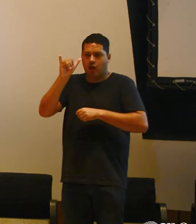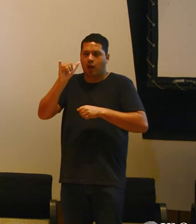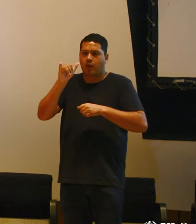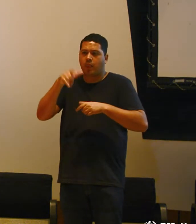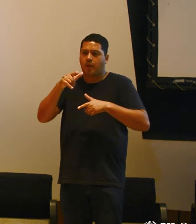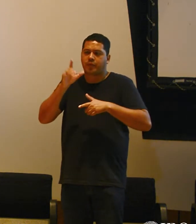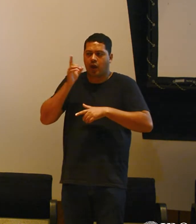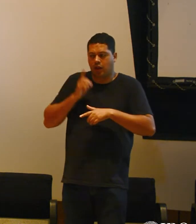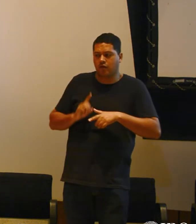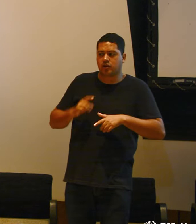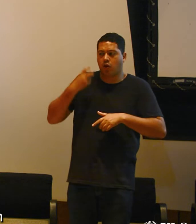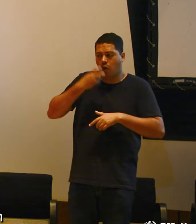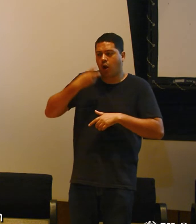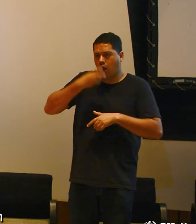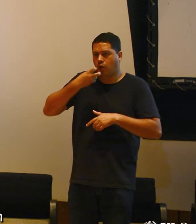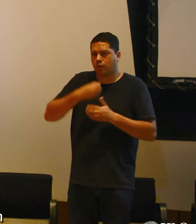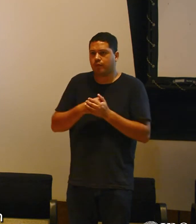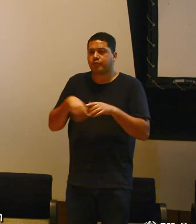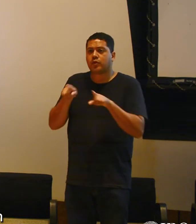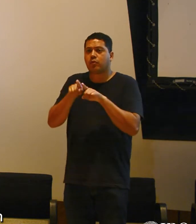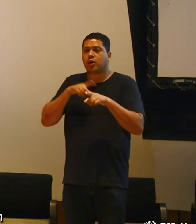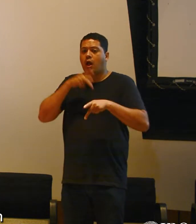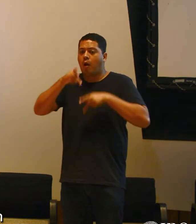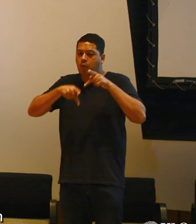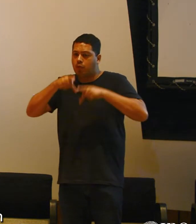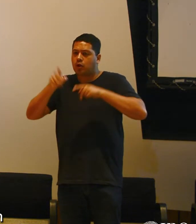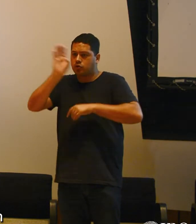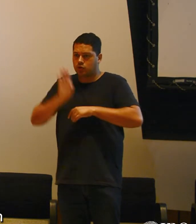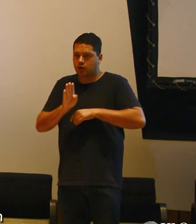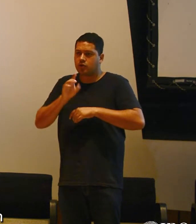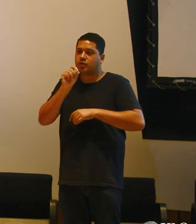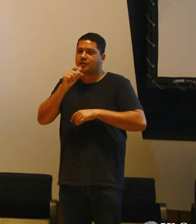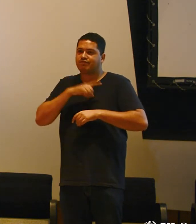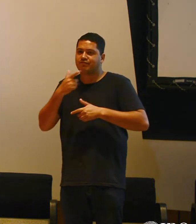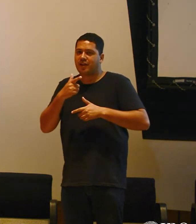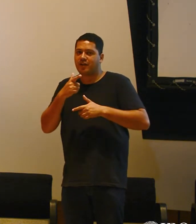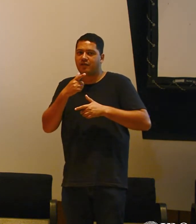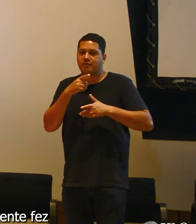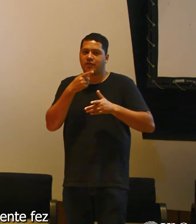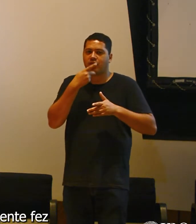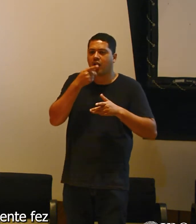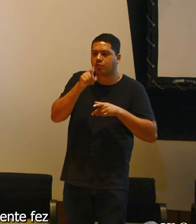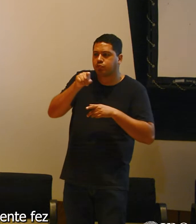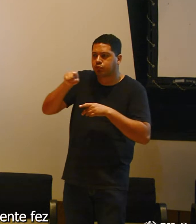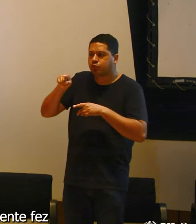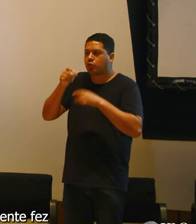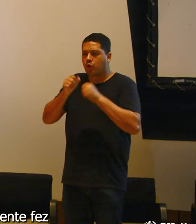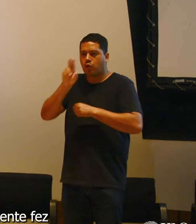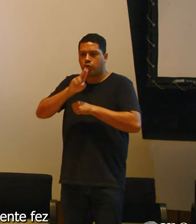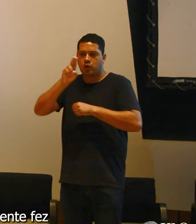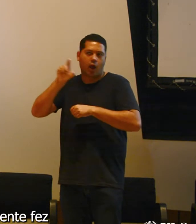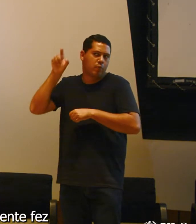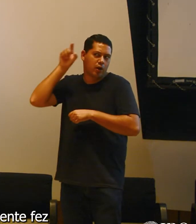Infelizmente, hoje, a população brasileira, daquelas pessoas que têm indicação do aparelho auditivo, os estudos mais recentes que a